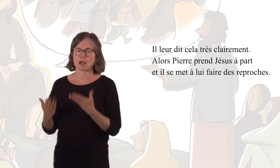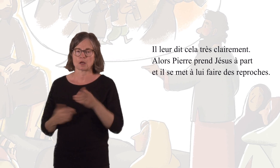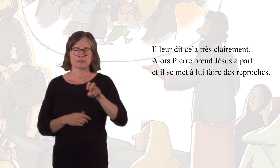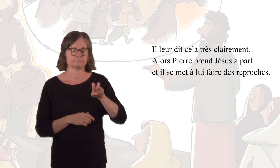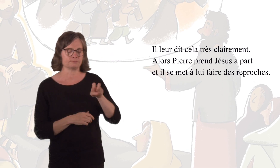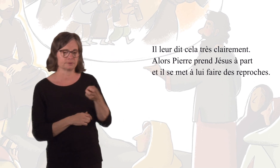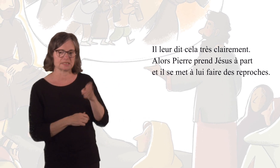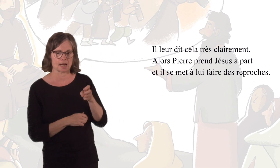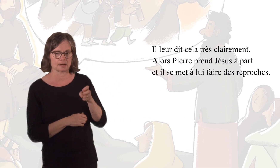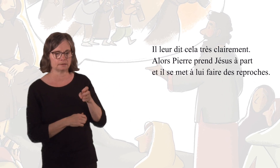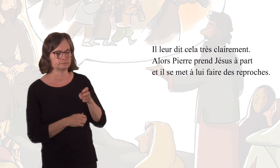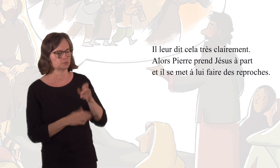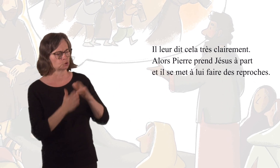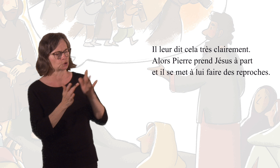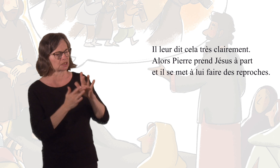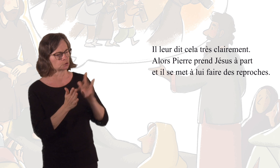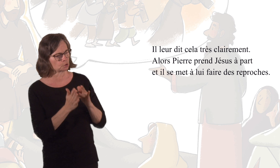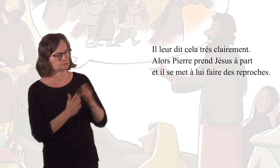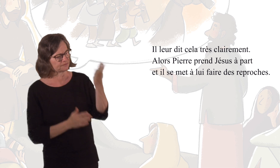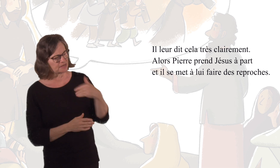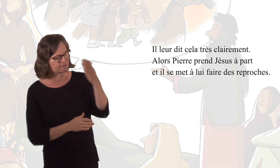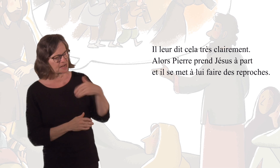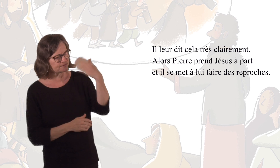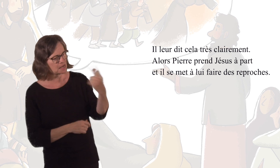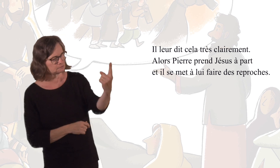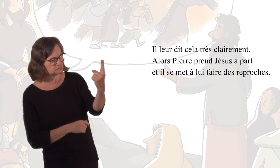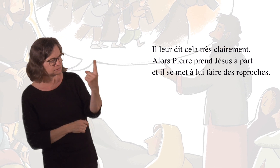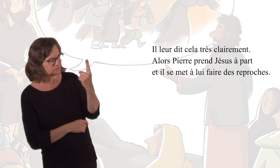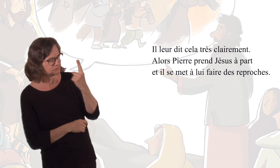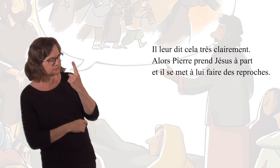Alors Pierre prend Jésus à part et il se met à lui faire des reproches.